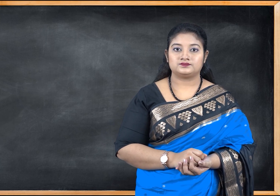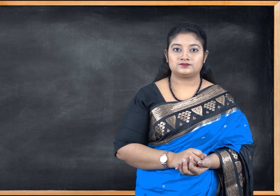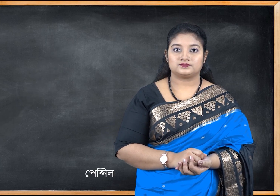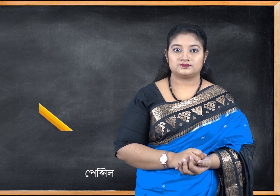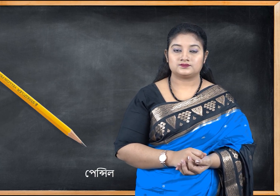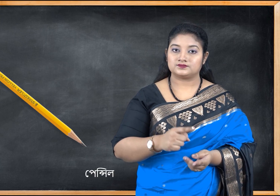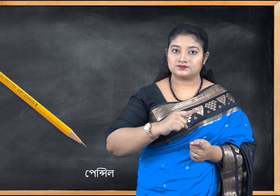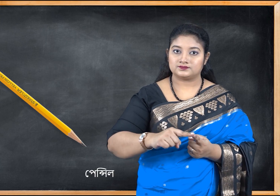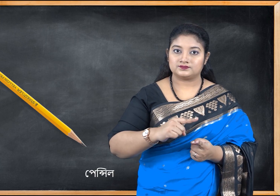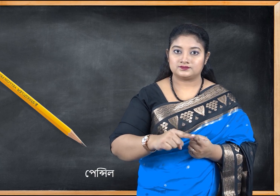পেন্সিল,